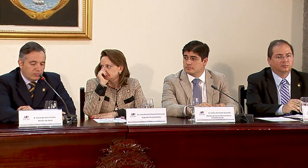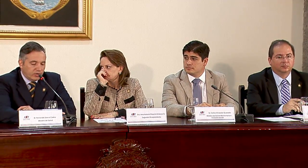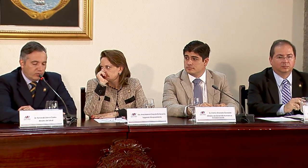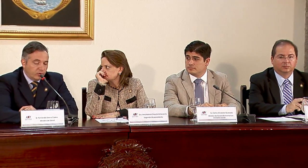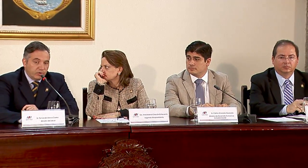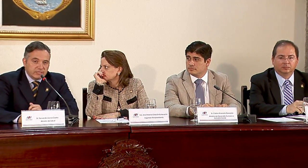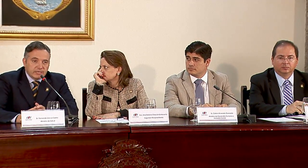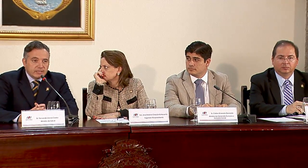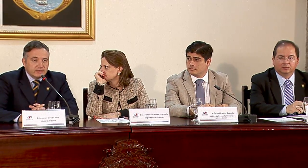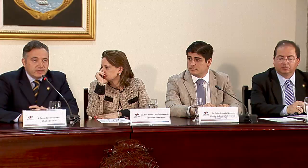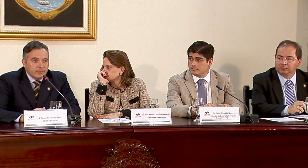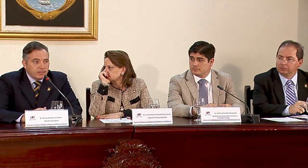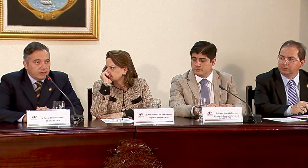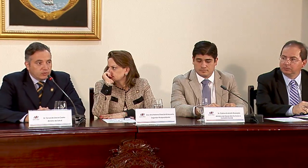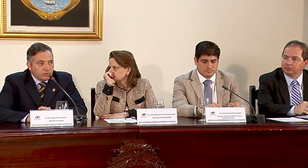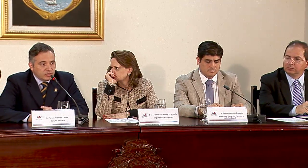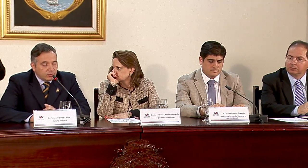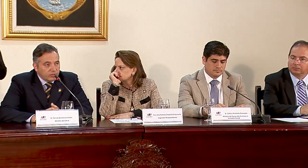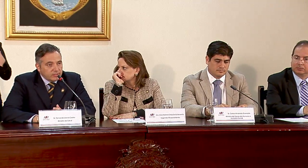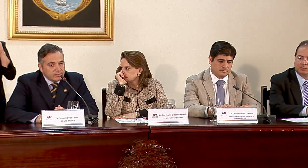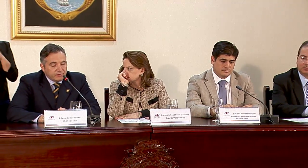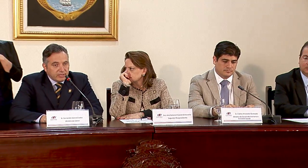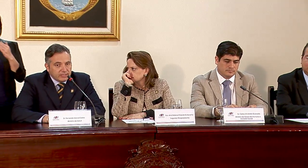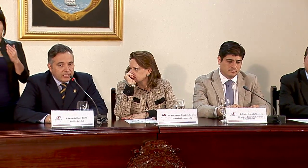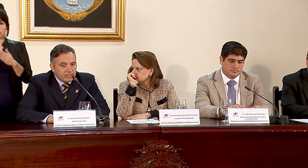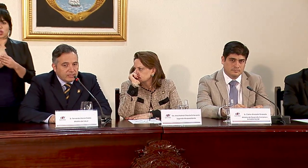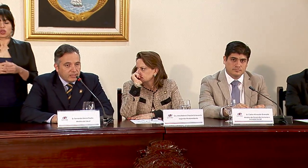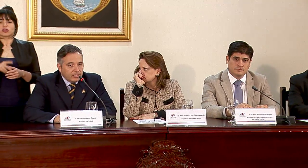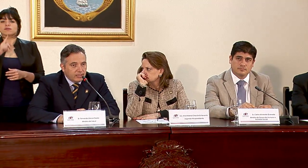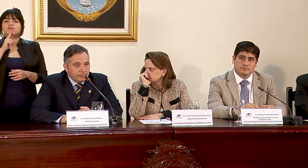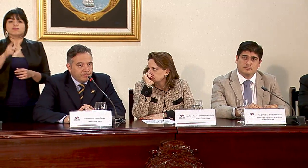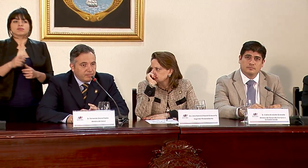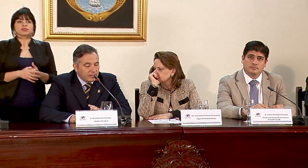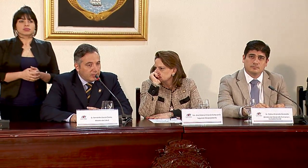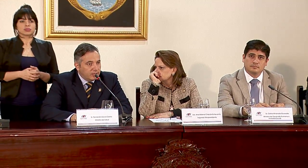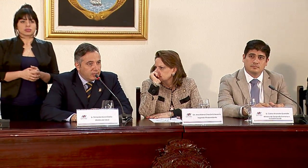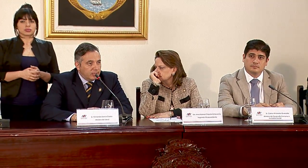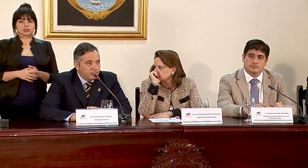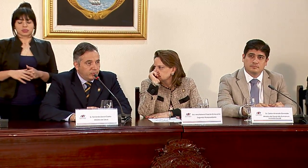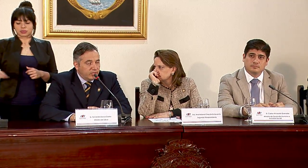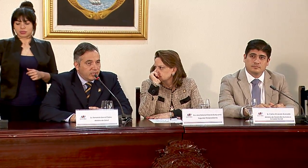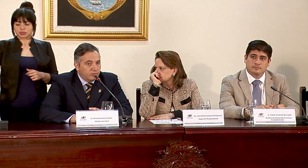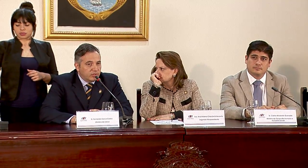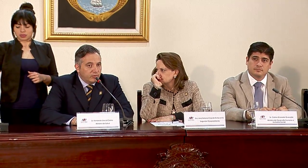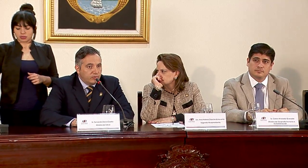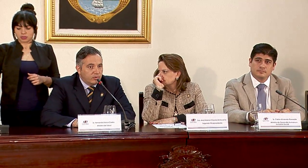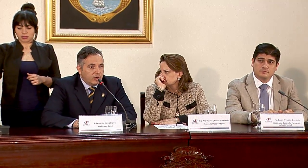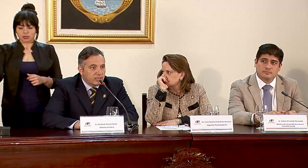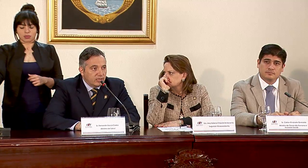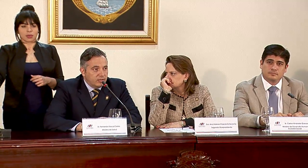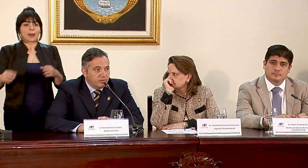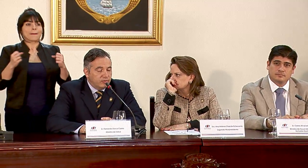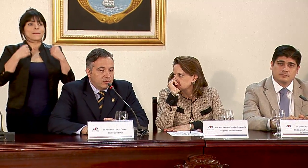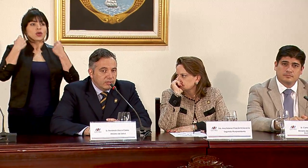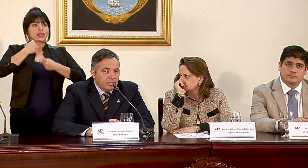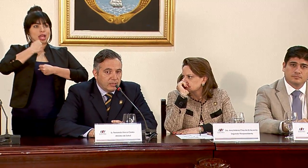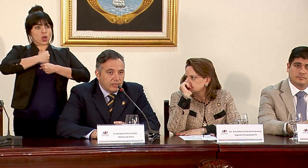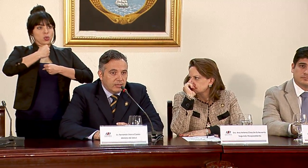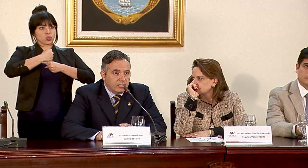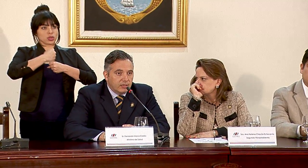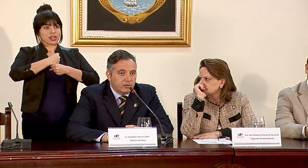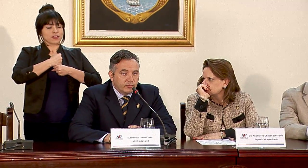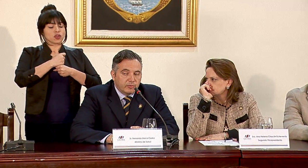Bueno, muy buenas tardes ya a todos y todas. En realidad, el Poder Ejecutivo ha querido